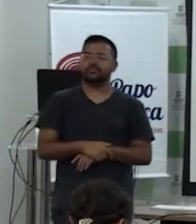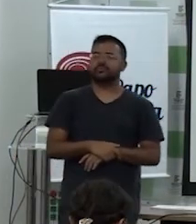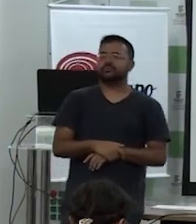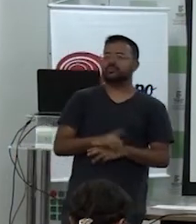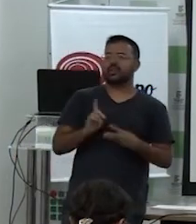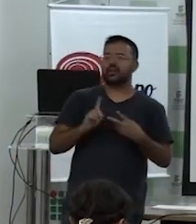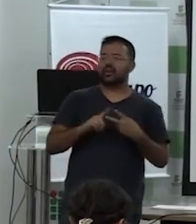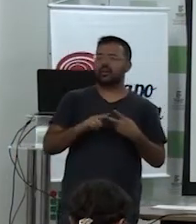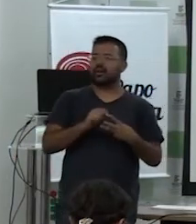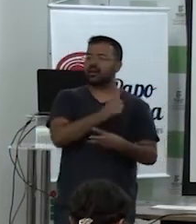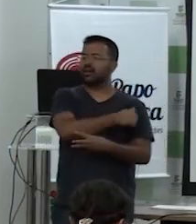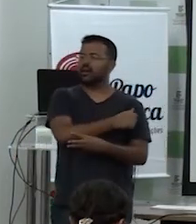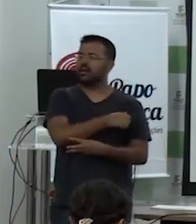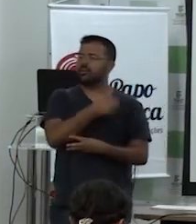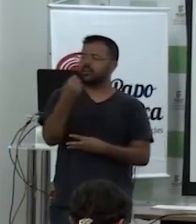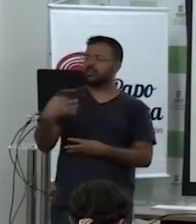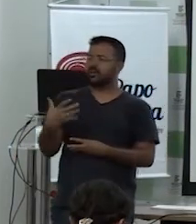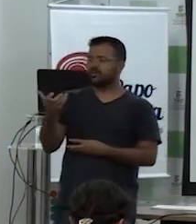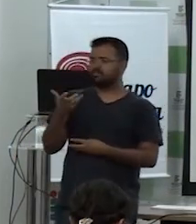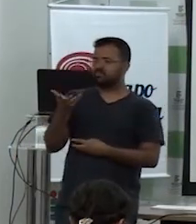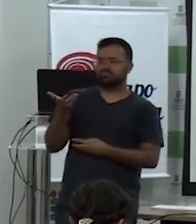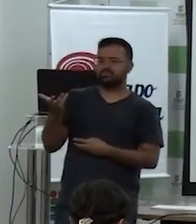vocês